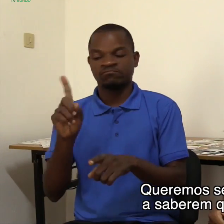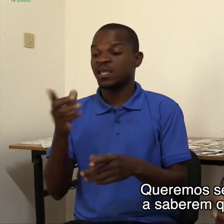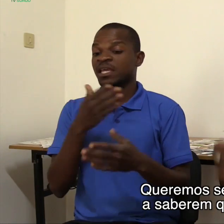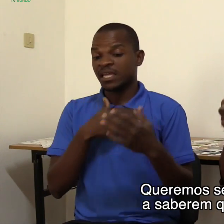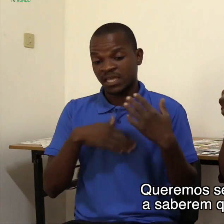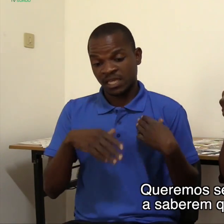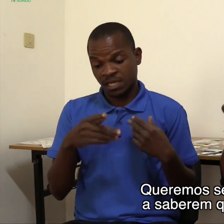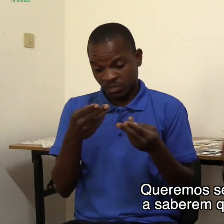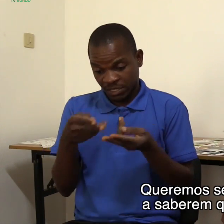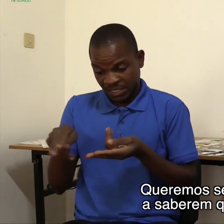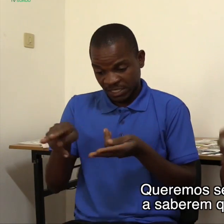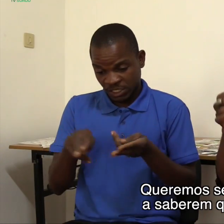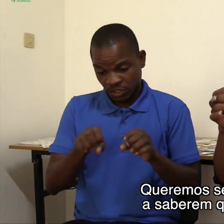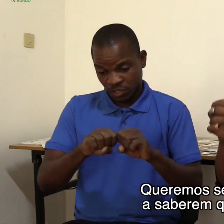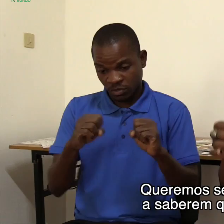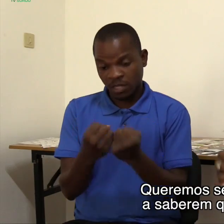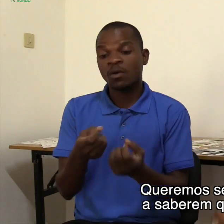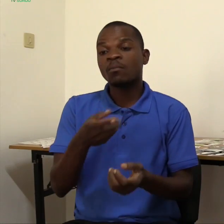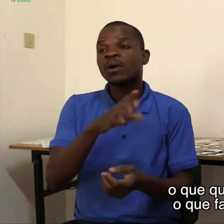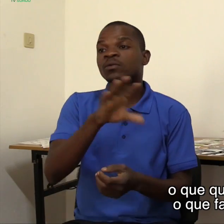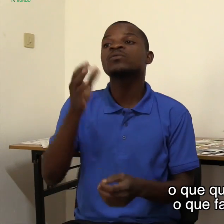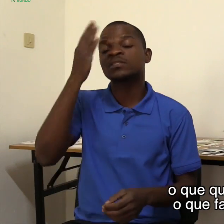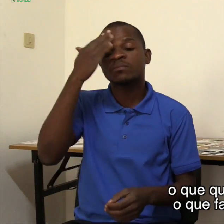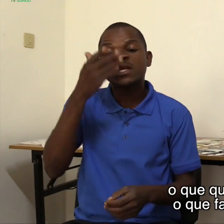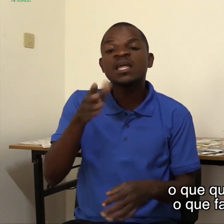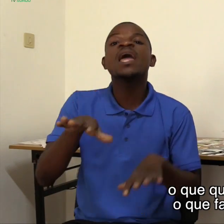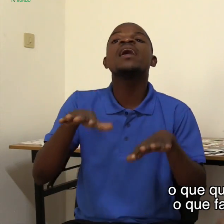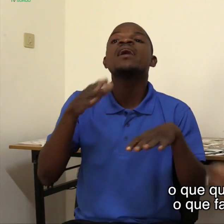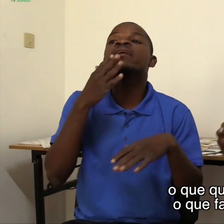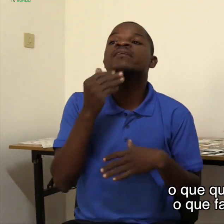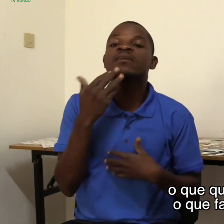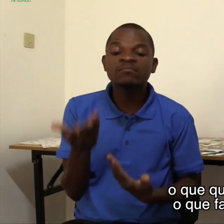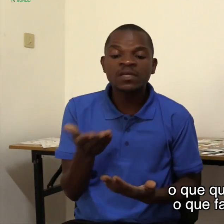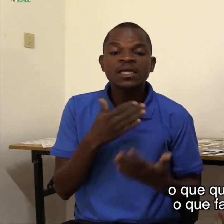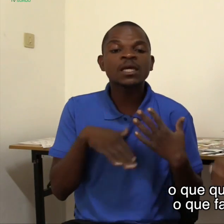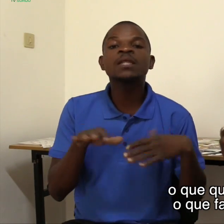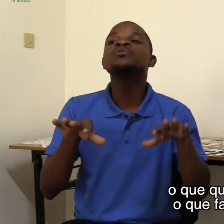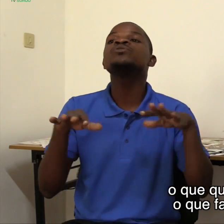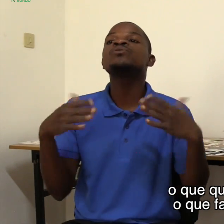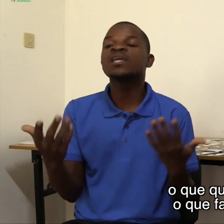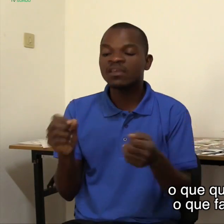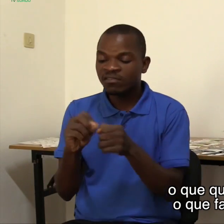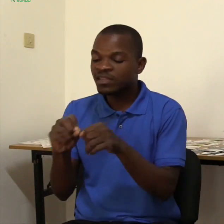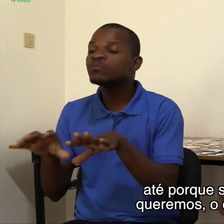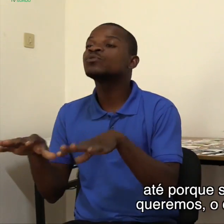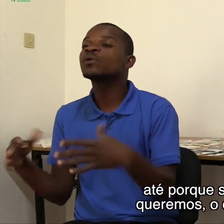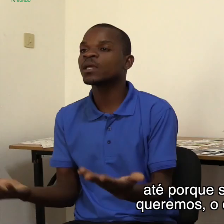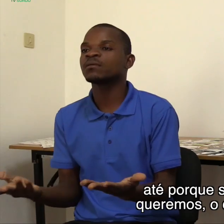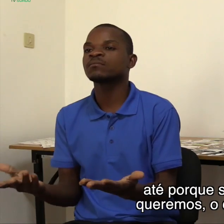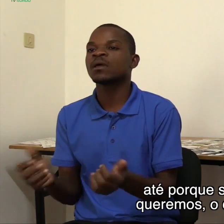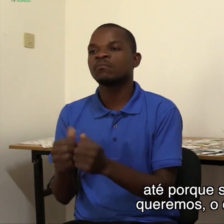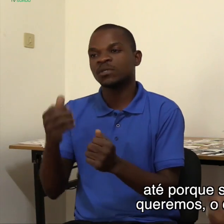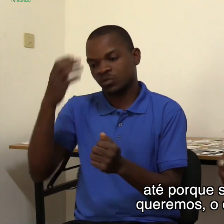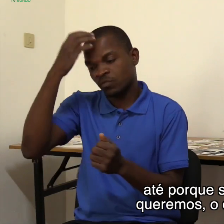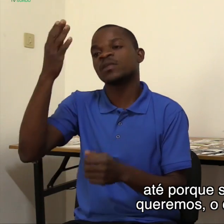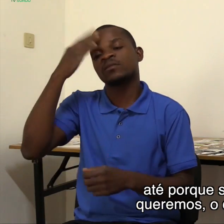sabermos, a saberem quem somos nós, o que é que queremos, o que é que fazemos. E eles sabem